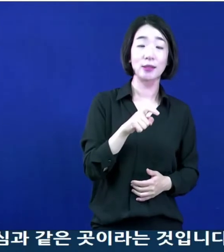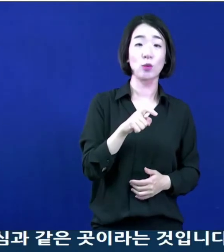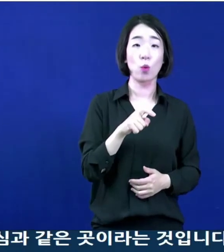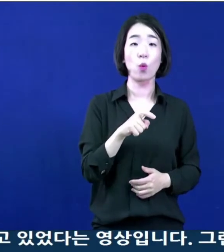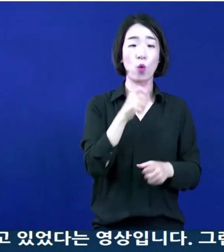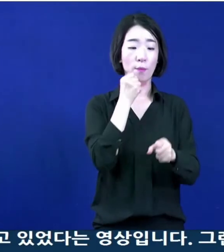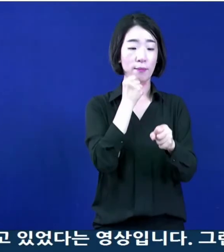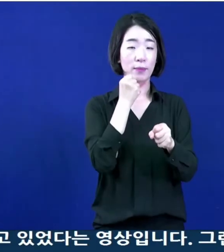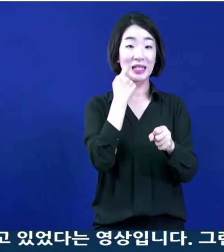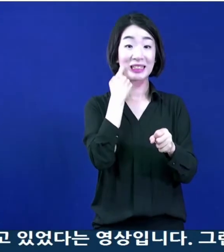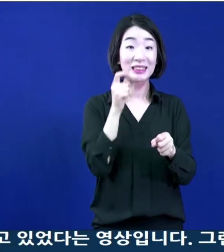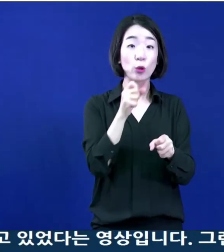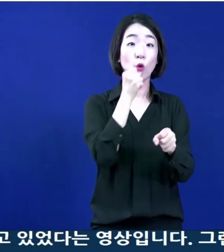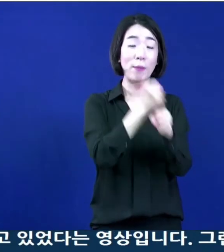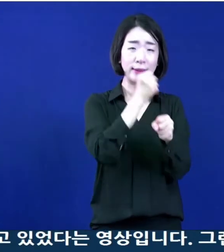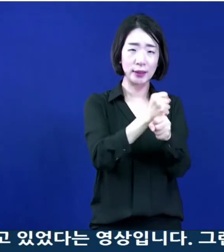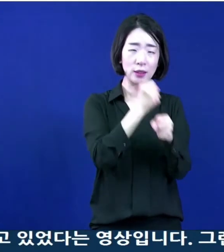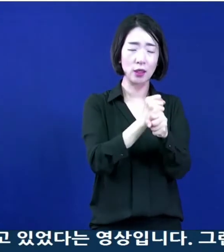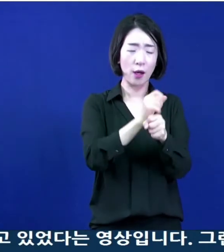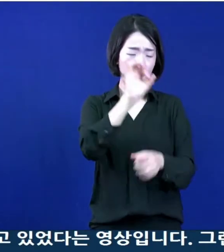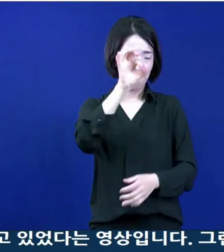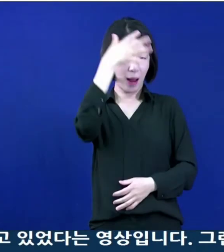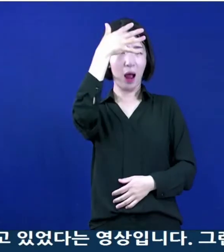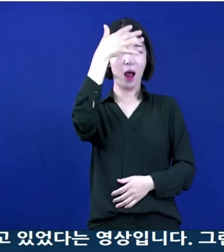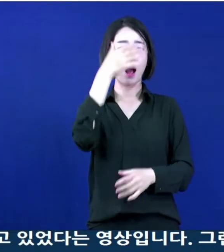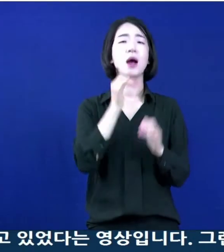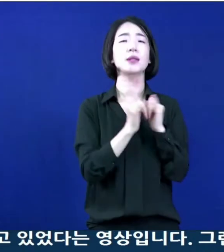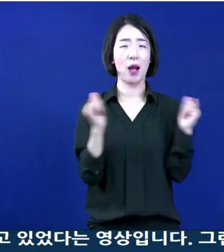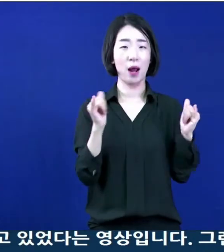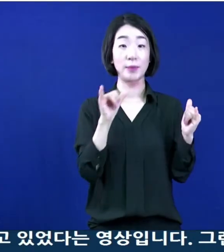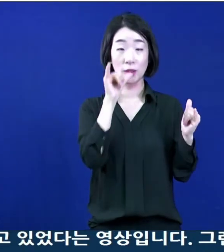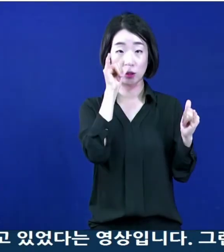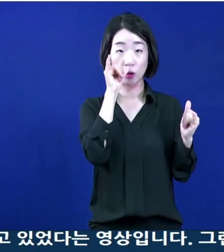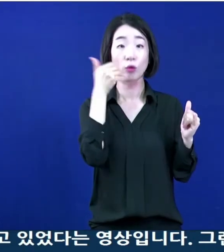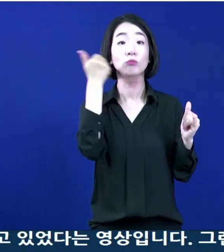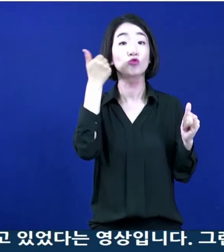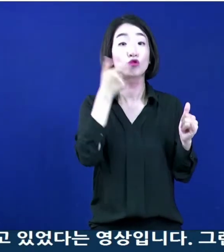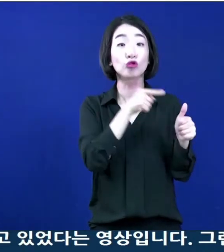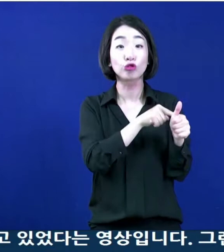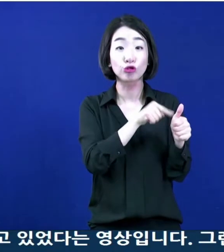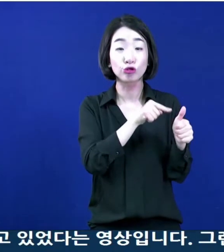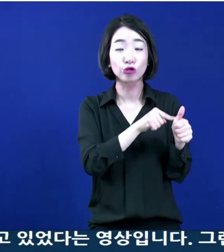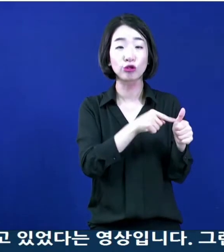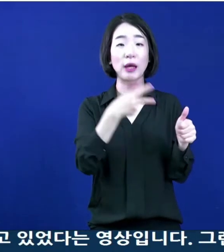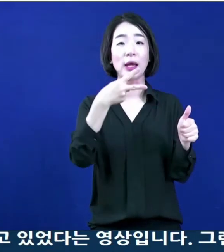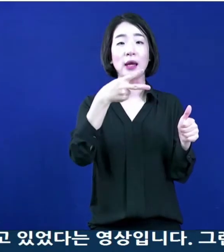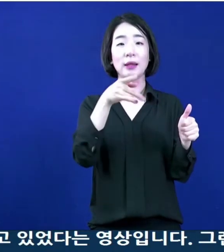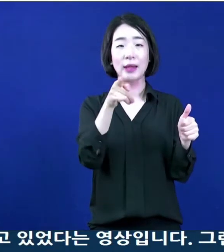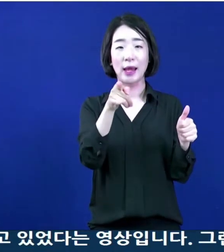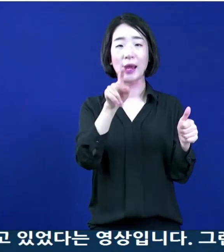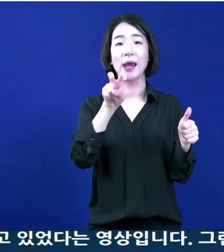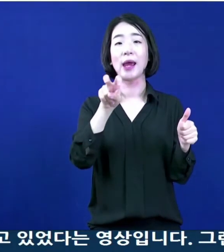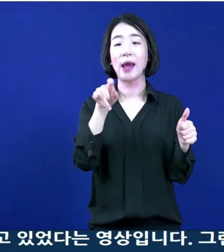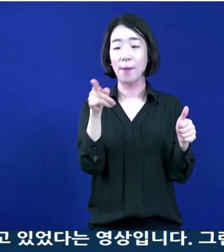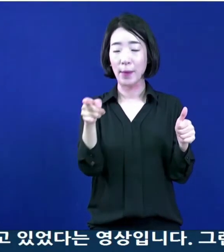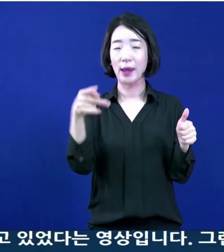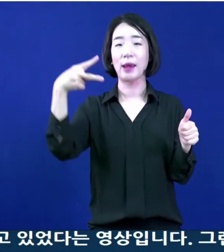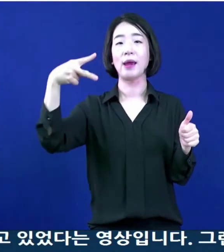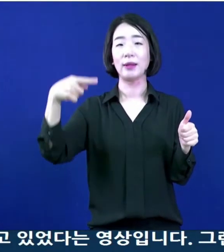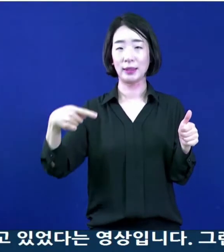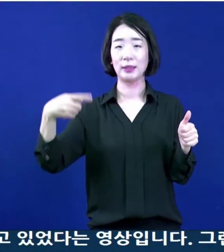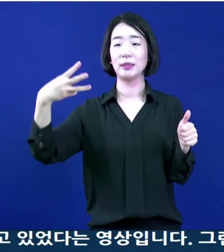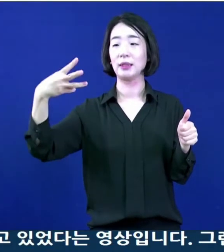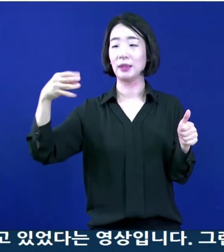여신을 만드는 기가 막힌 기술자 이름 누구죠? 데메드리오예요.